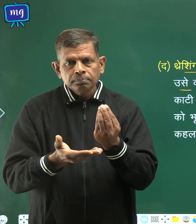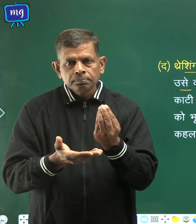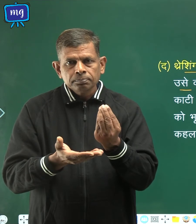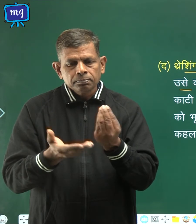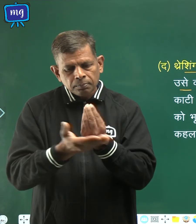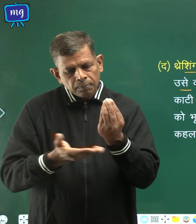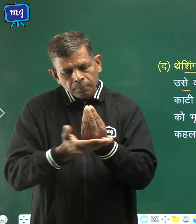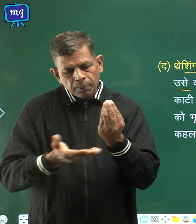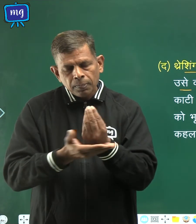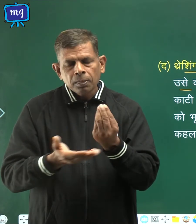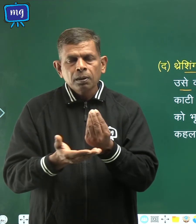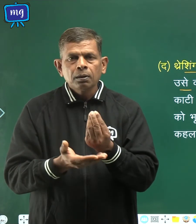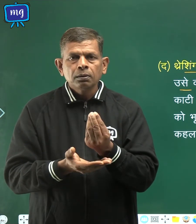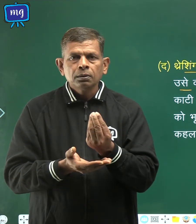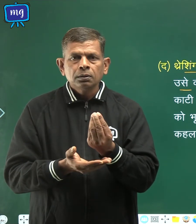कटाई कहलाता है।